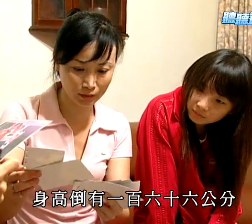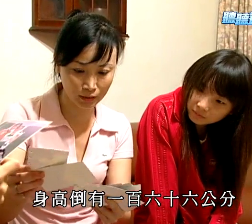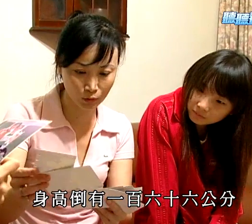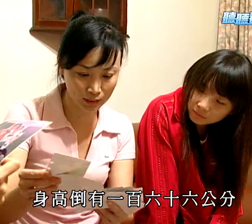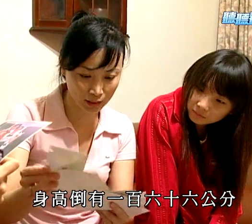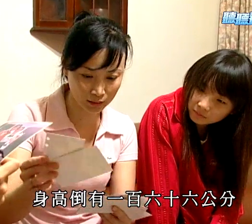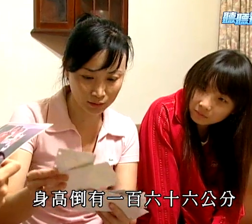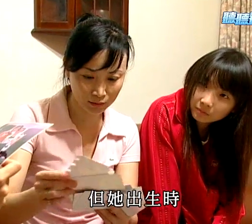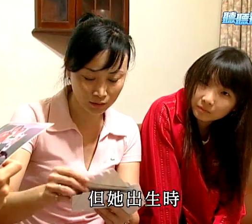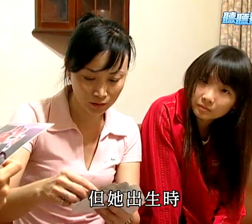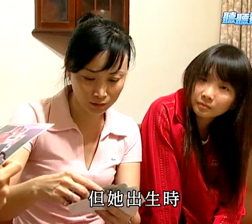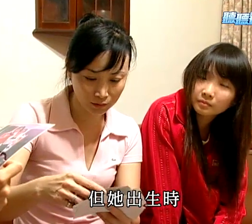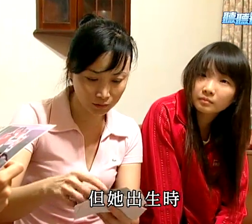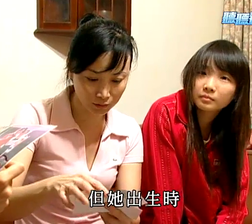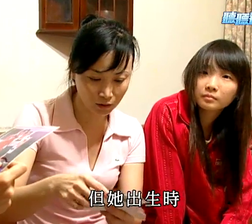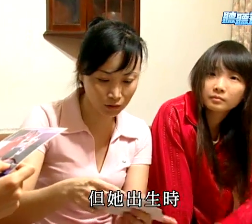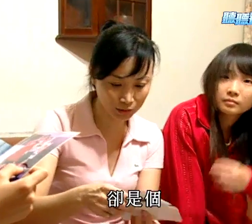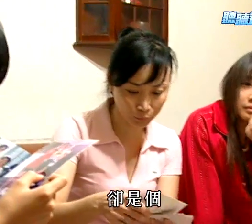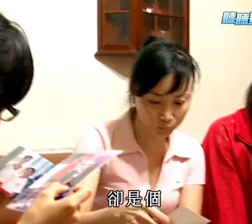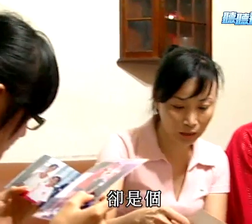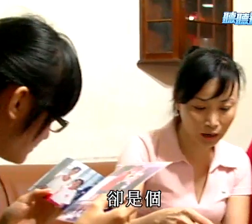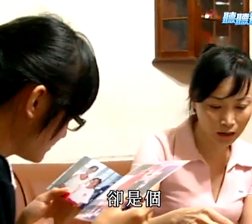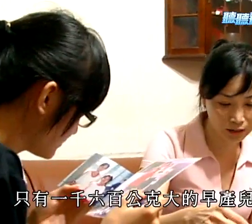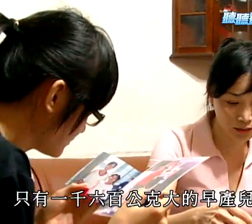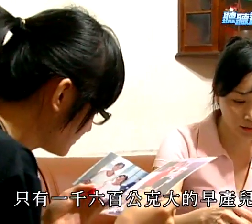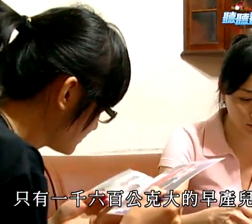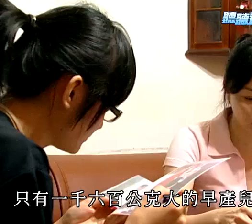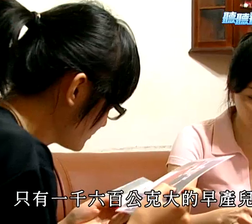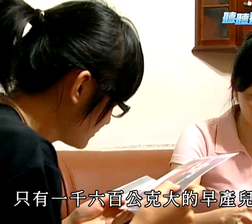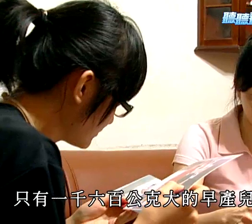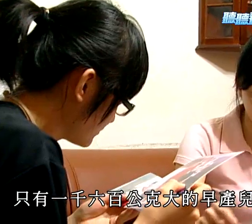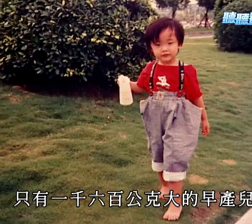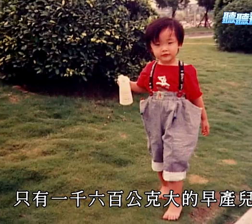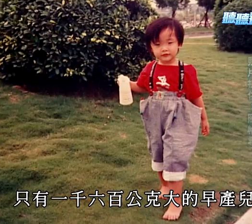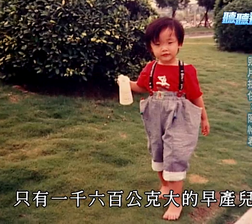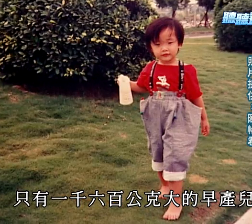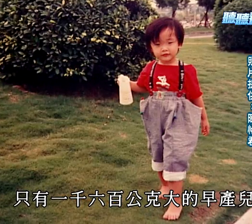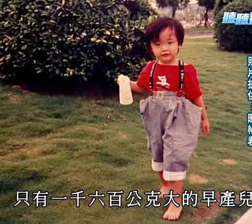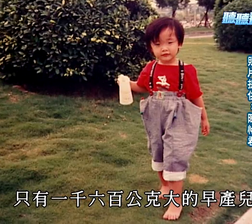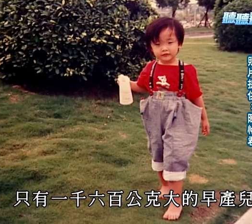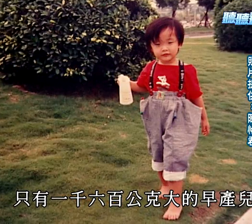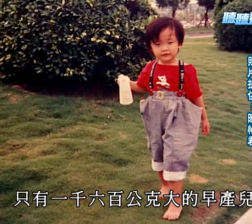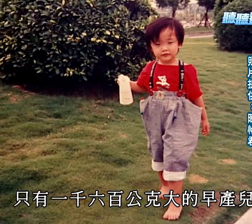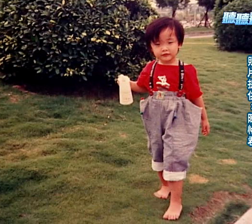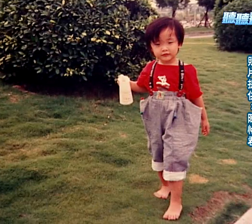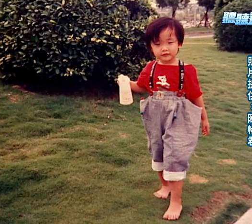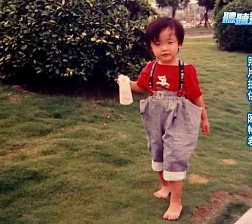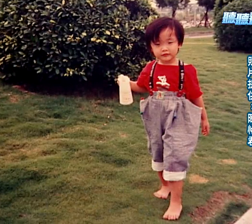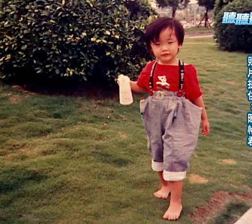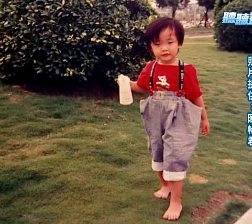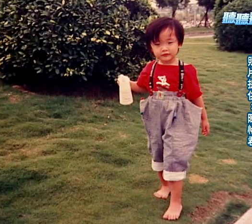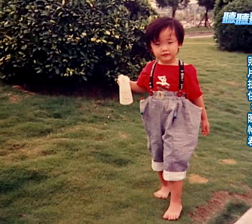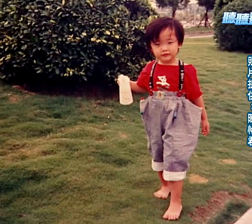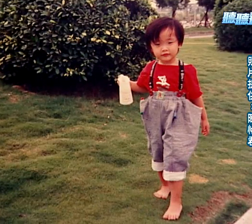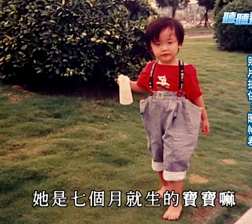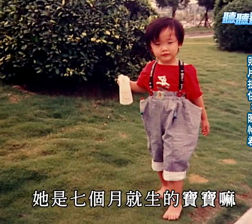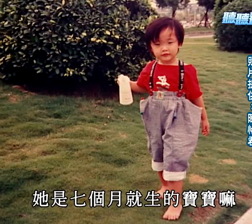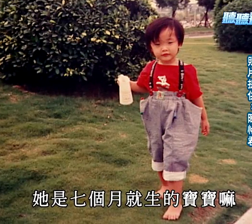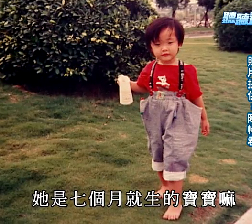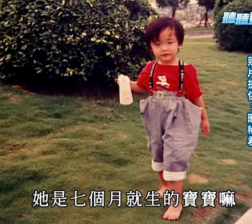166公分，但他出生时却是个只有1600公克大的早产儿呢。 他是7个月就生的宝